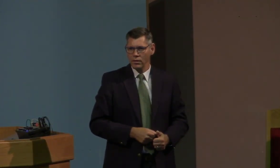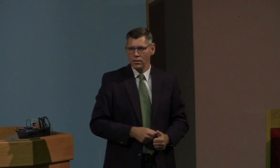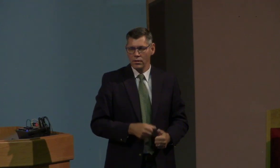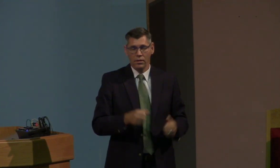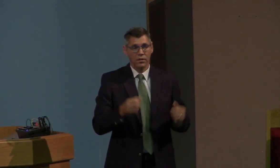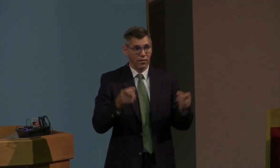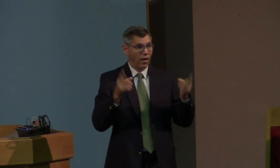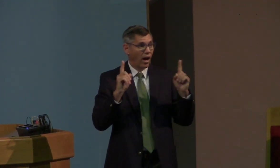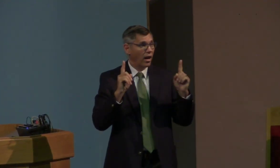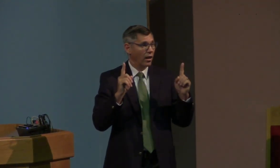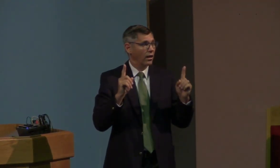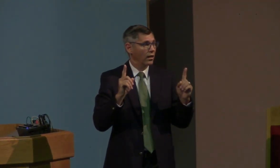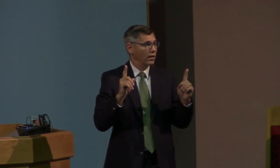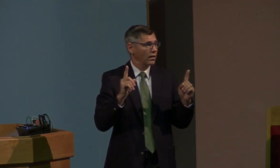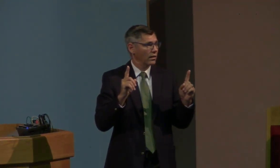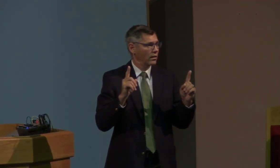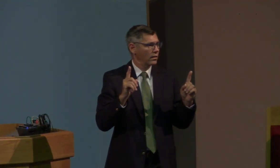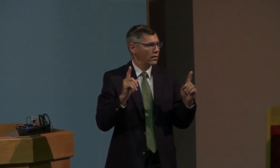is gevaarlik.